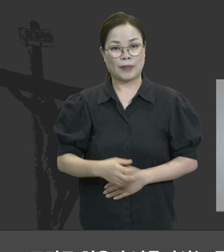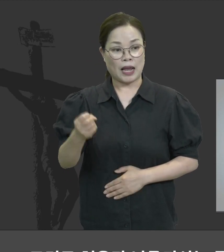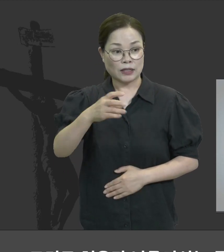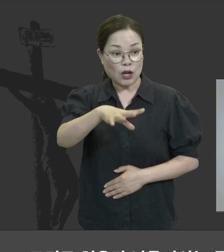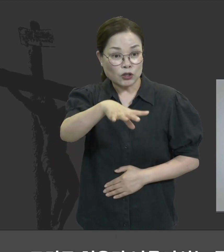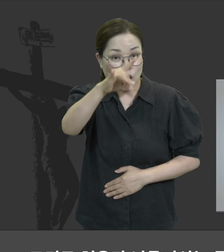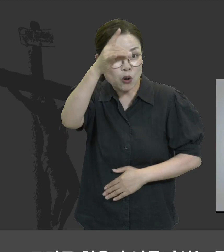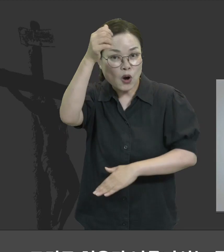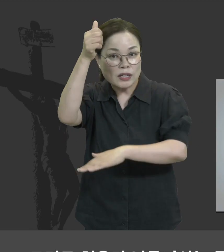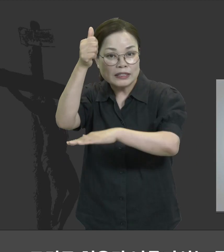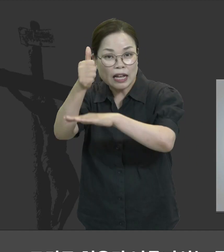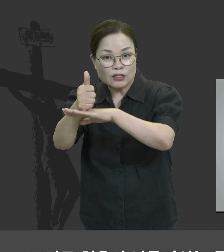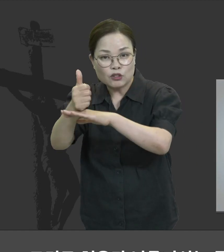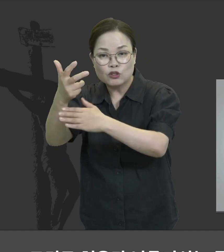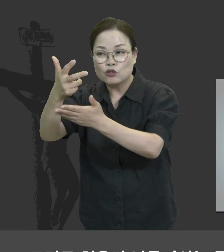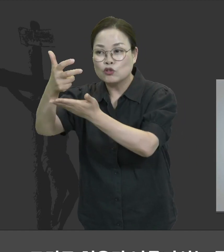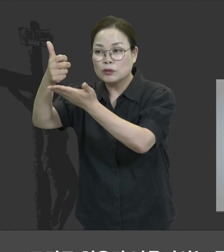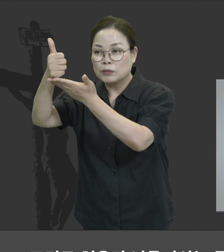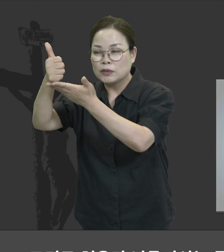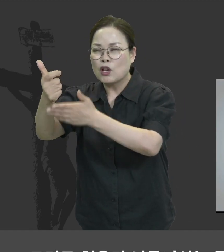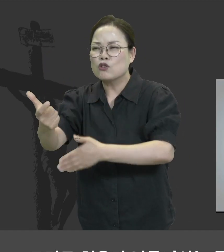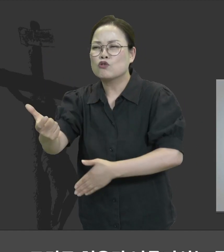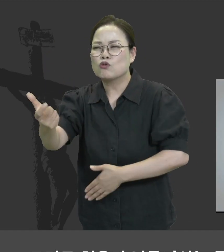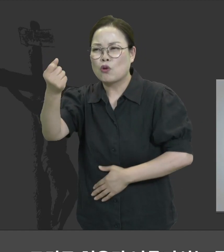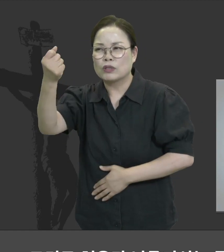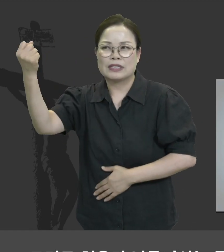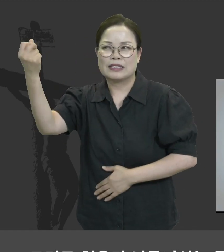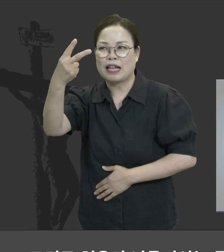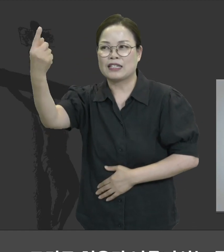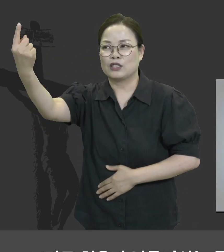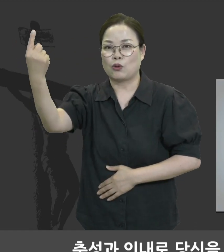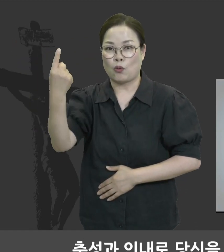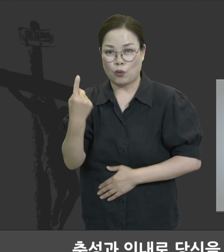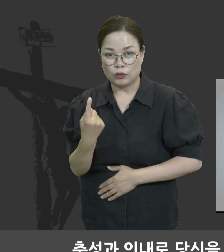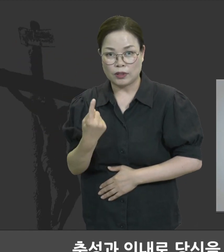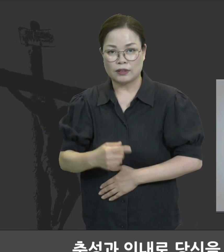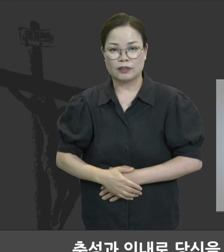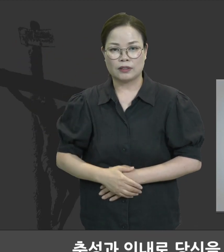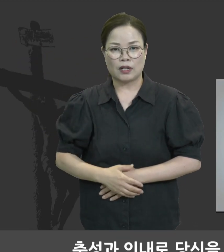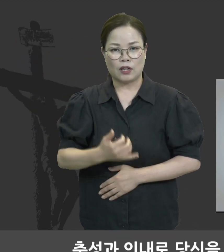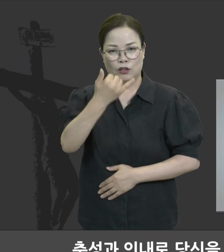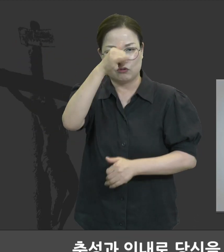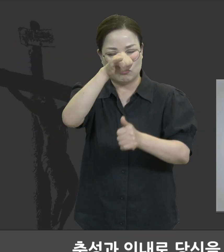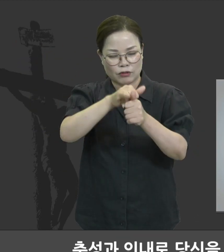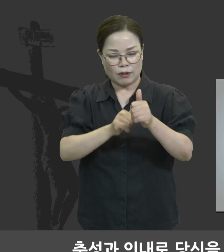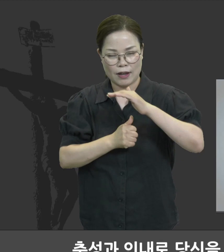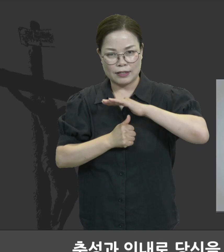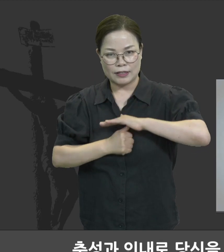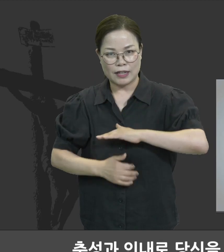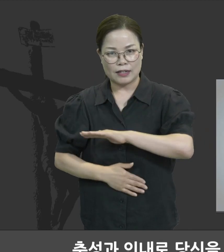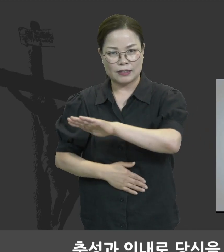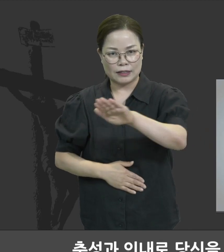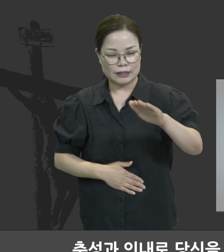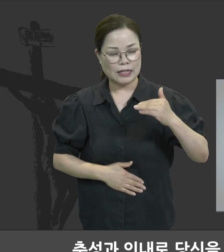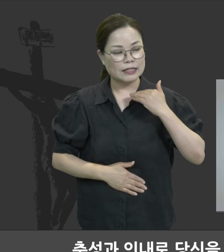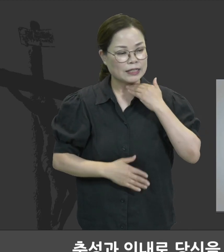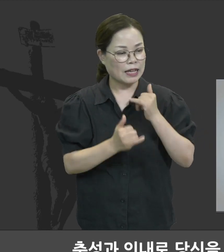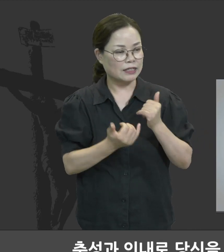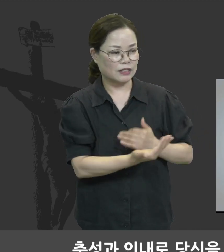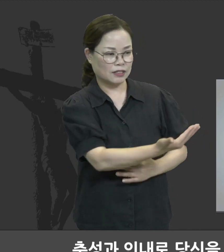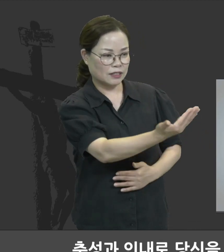그리고 처음과 나중 되시는 주께서 속히 다시 오셔서 충성과 인내로 당신을 기다린